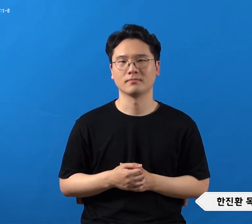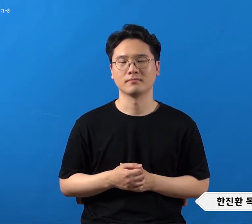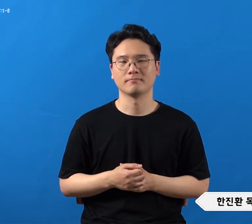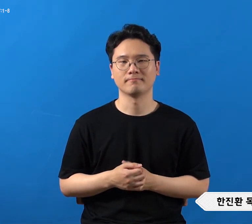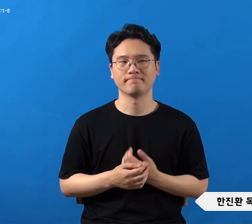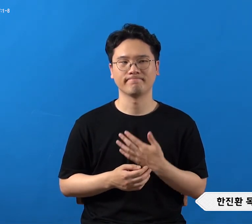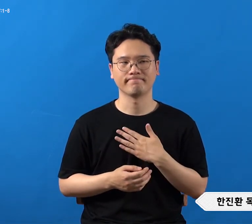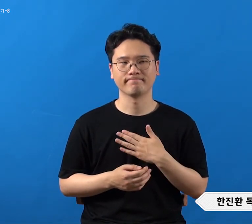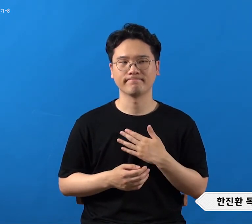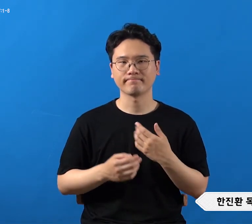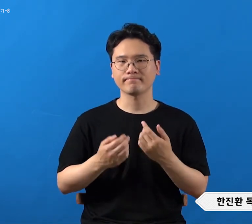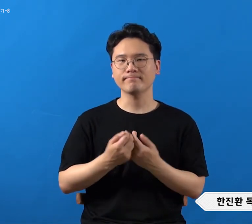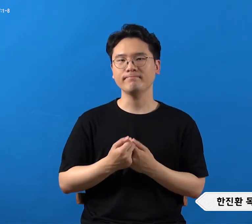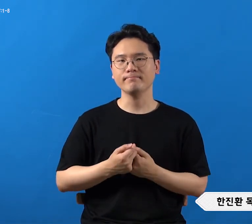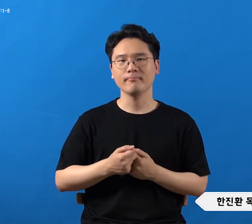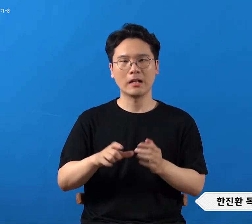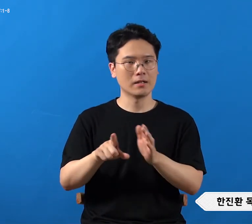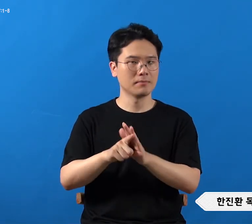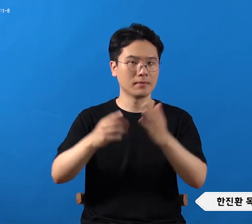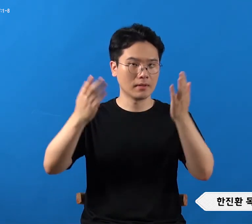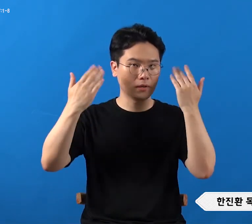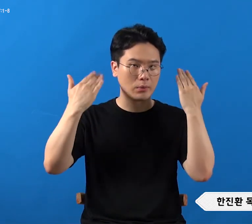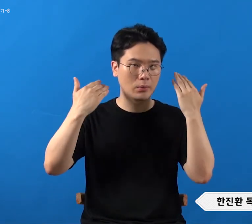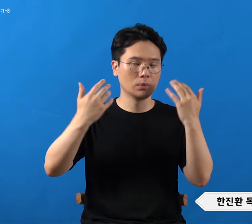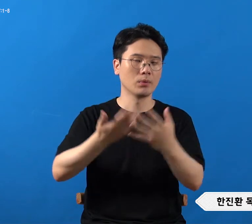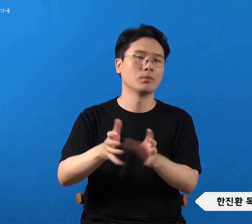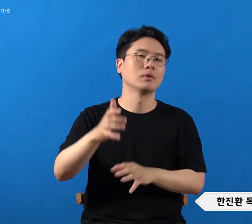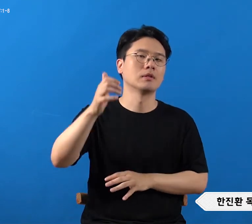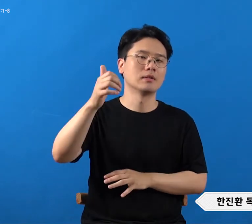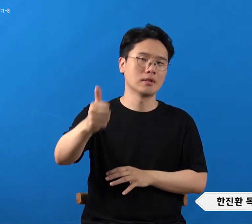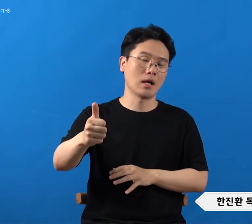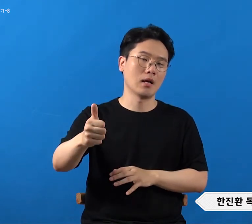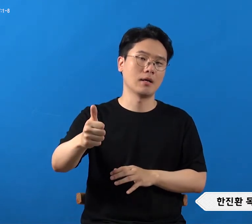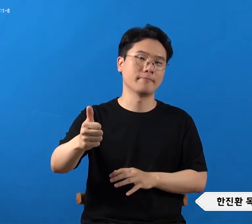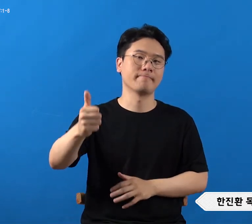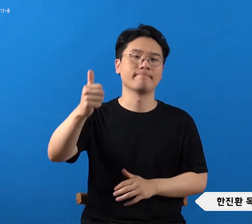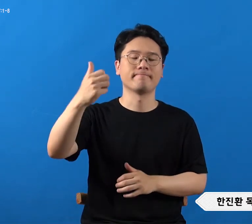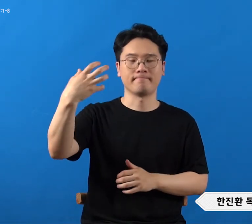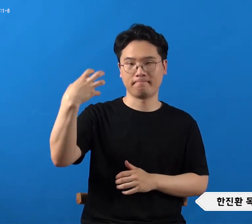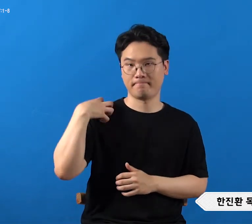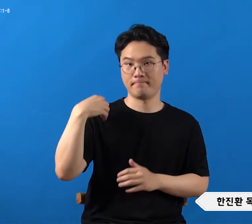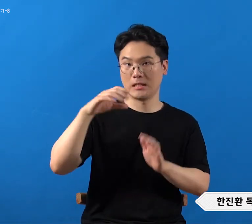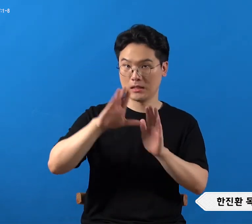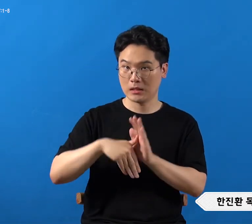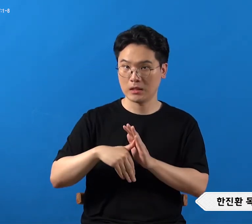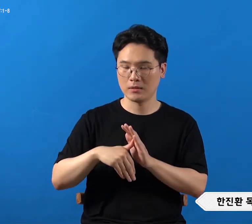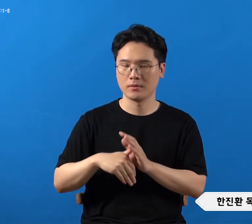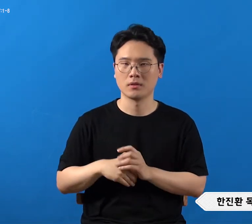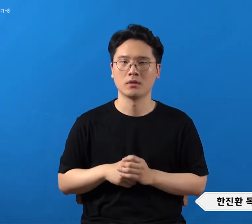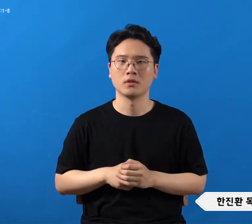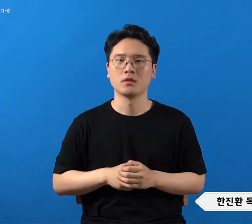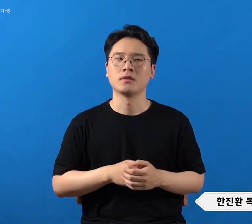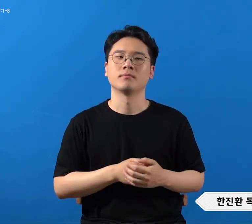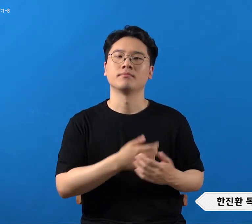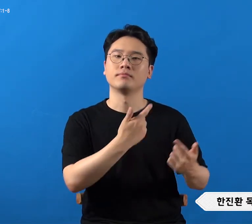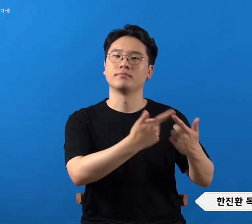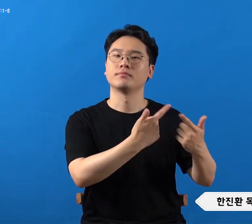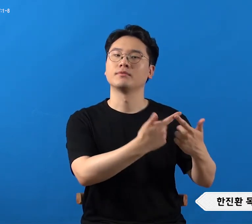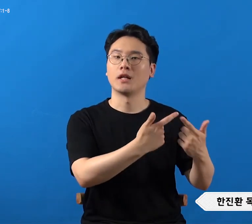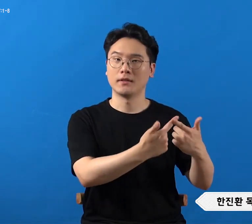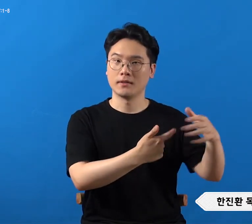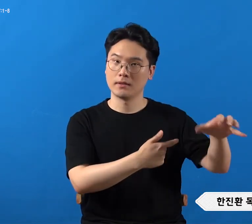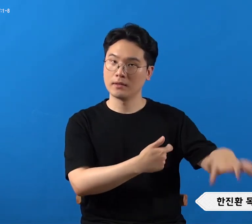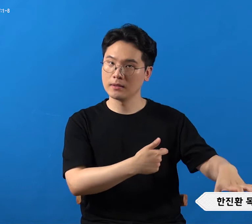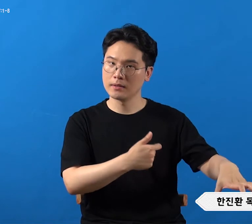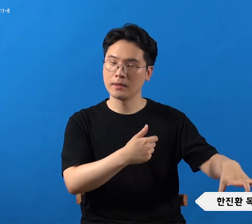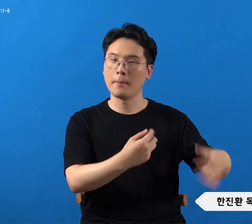제가 신학대학원 원장으로 있을 때 우리 교단에 이 복음병원이, 부산에 있는 복음병원이